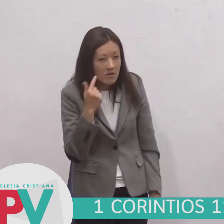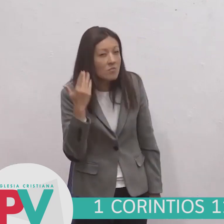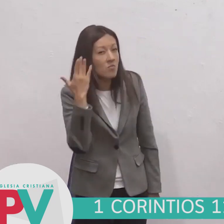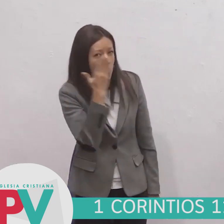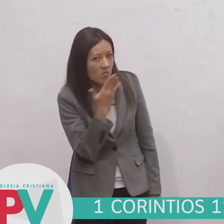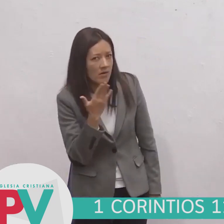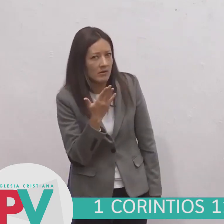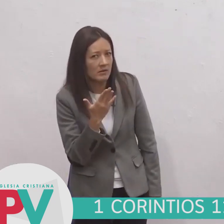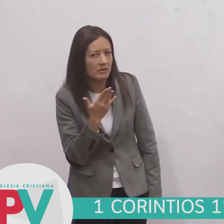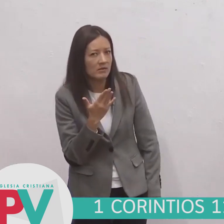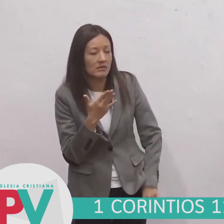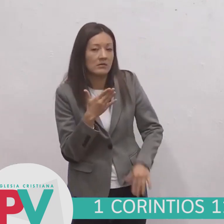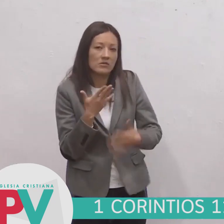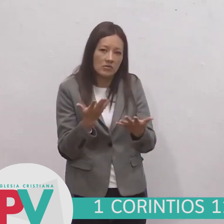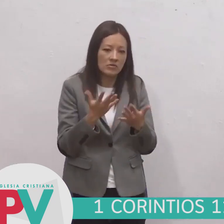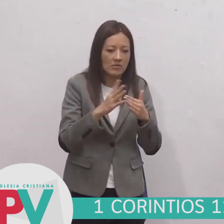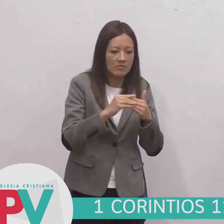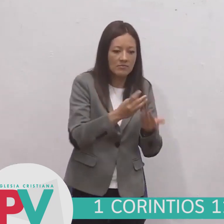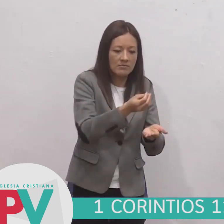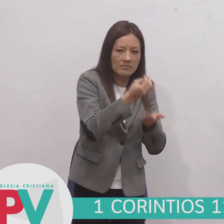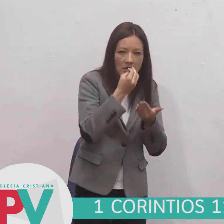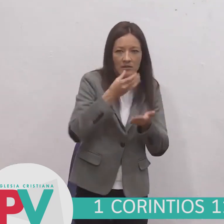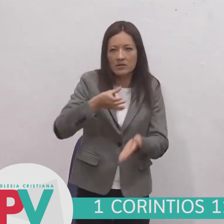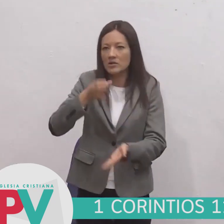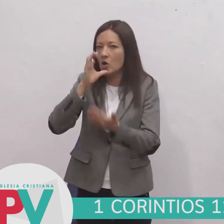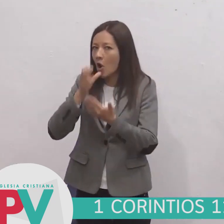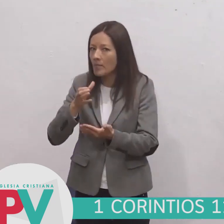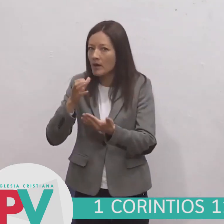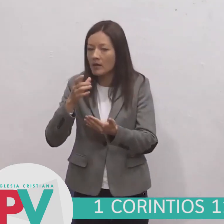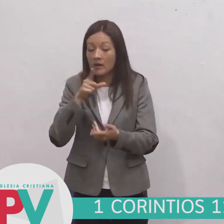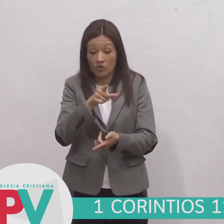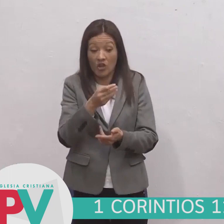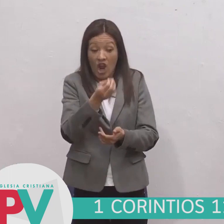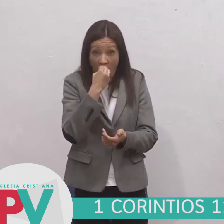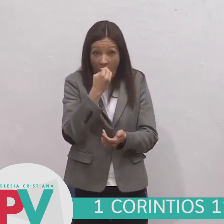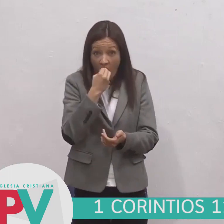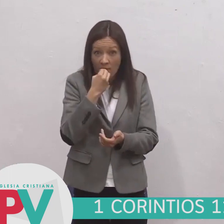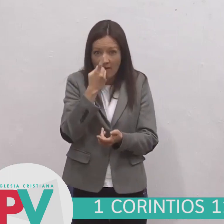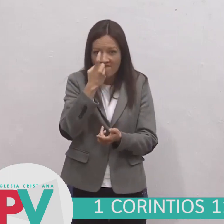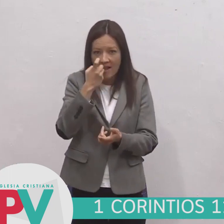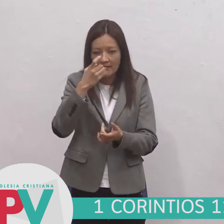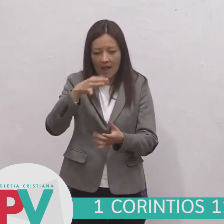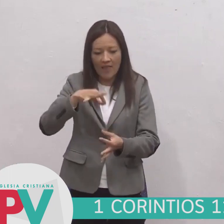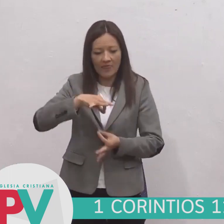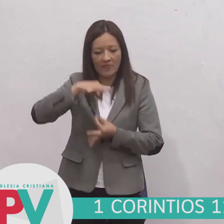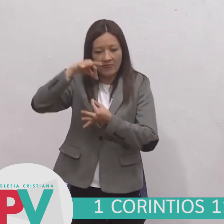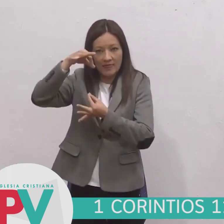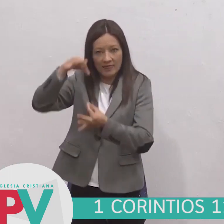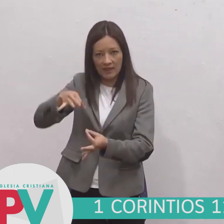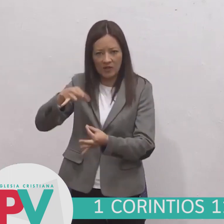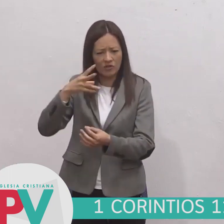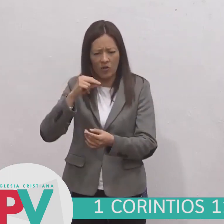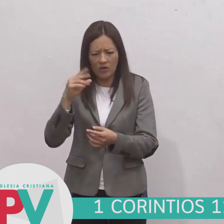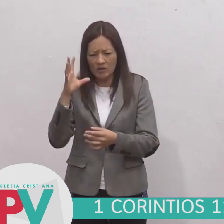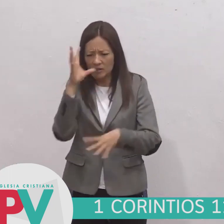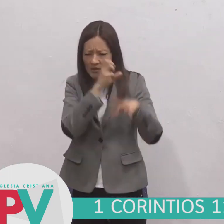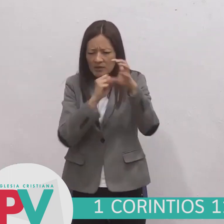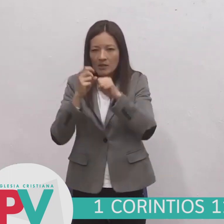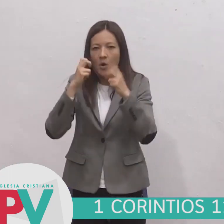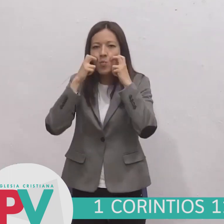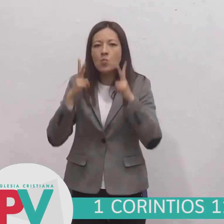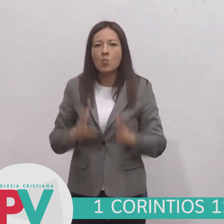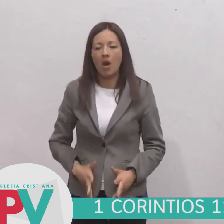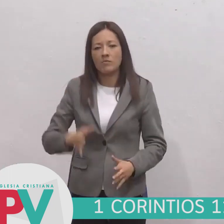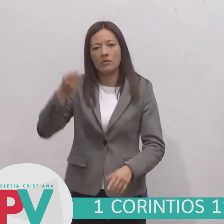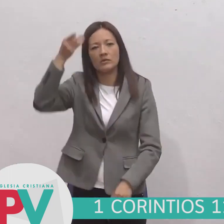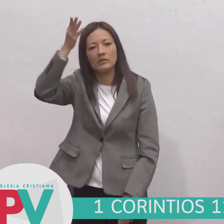y coma así del pan y beba de la copa. Porque el que come y bebe indignamente, sin discernir el cuerpo del